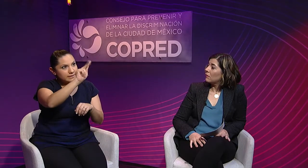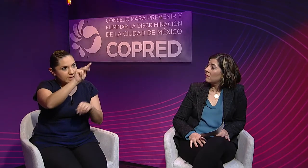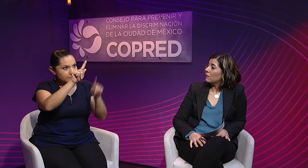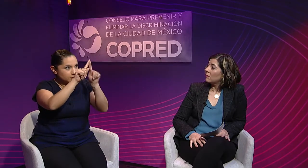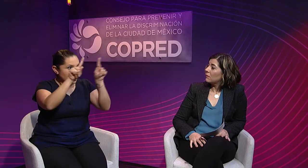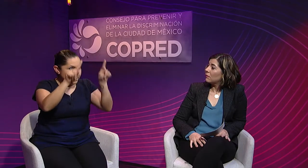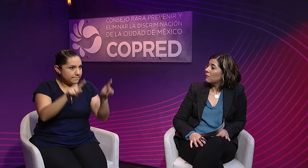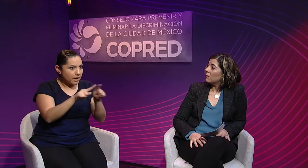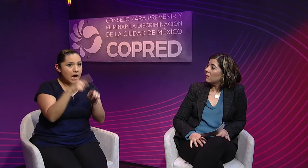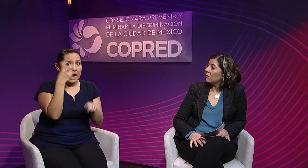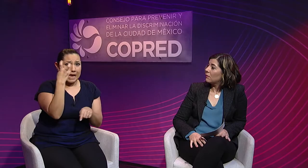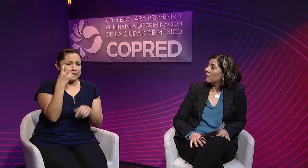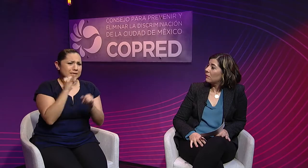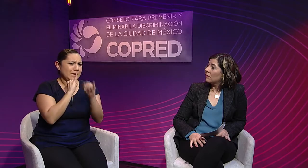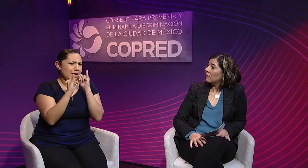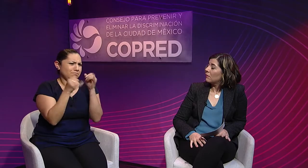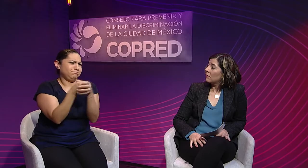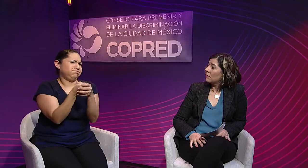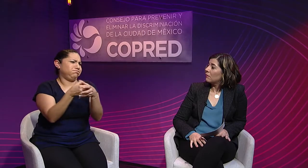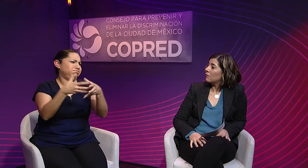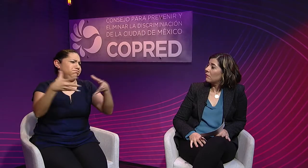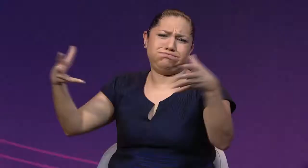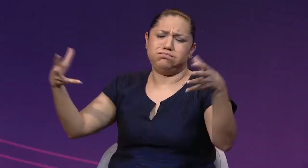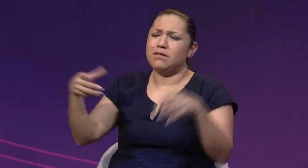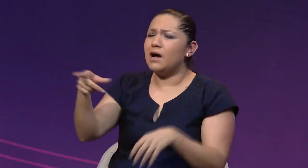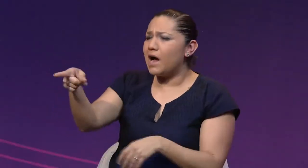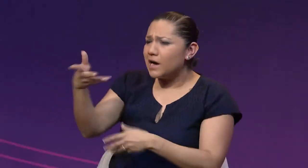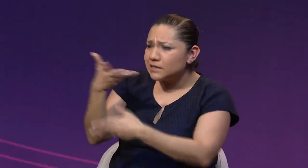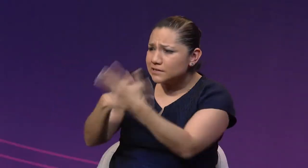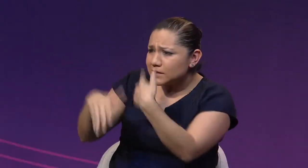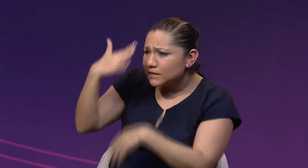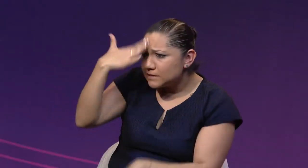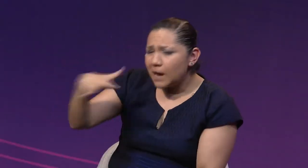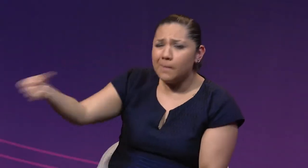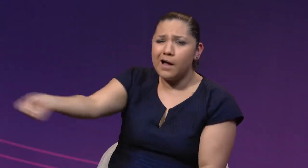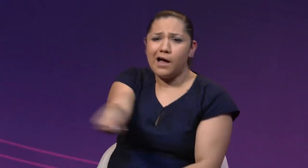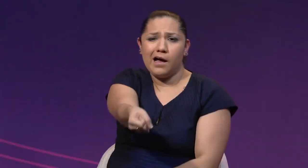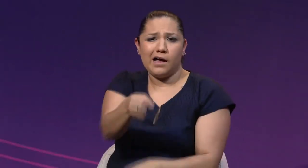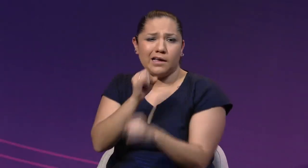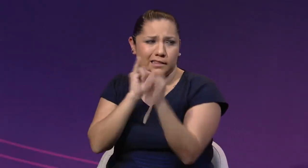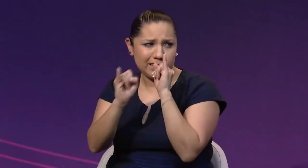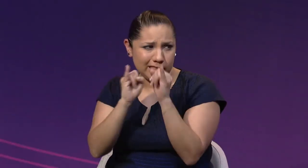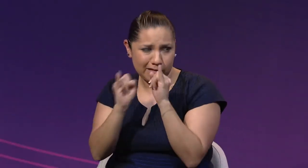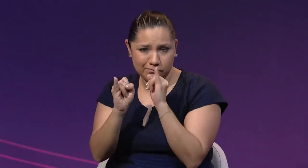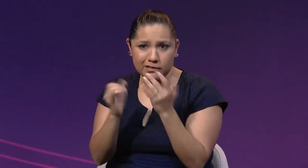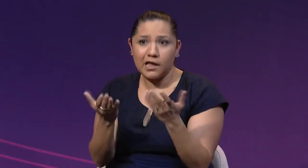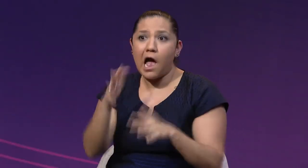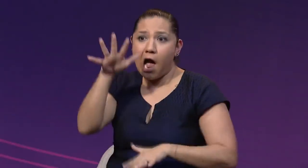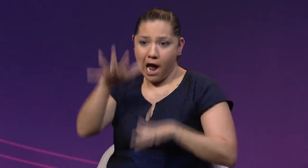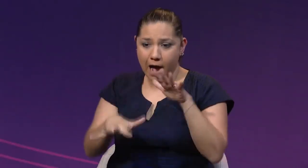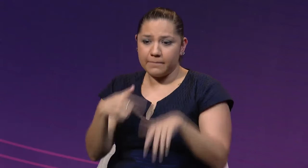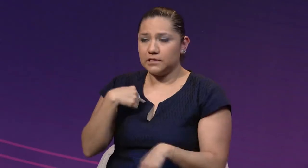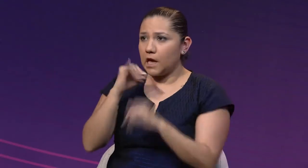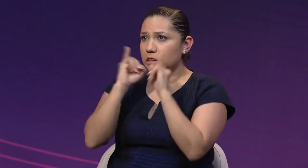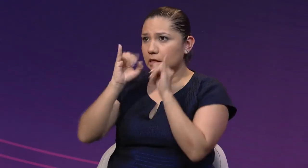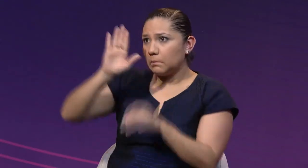que últimamente ha como aparecido un boom de cómo los intérpretes están ya en la televisión, ¿no? Pero lo cierto es que a